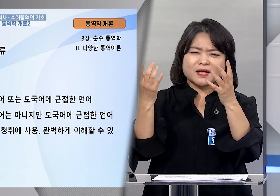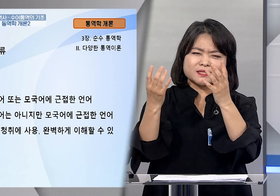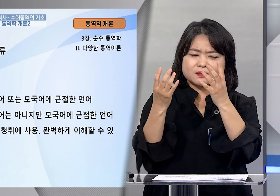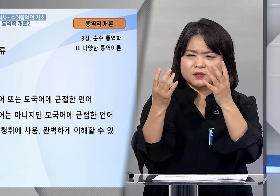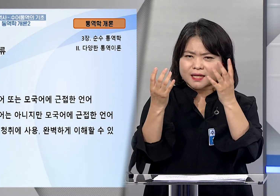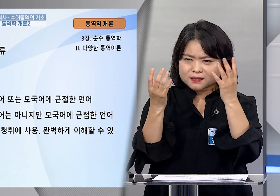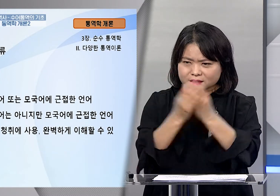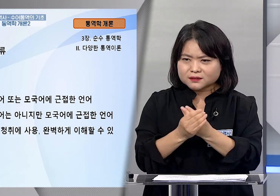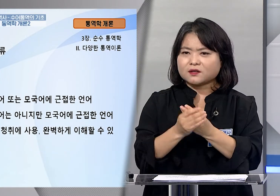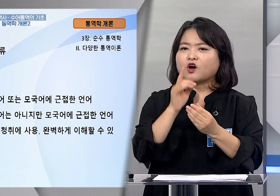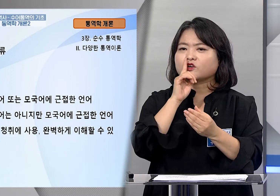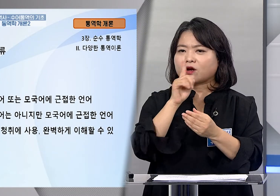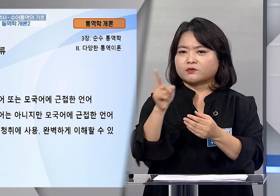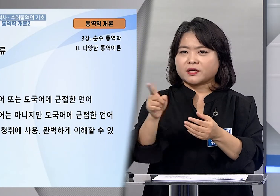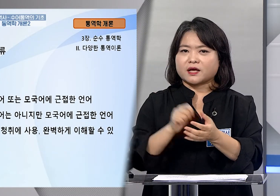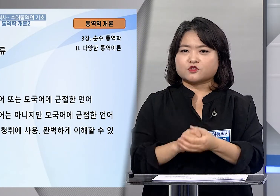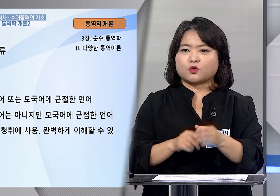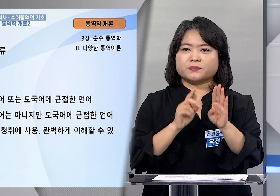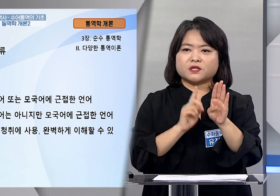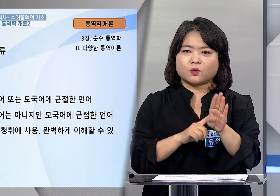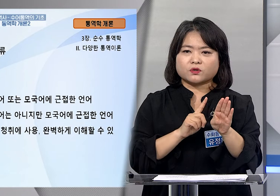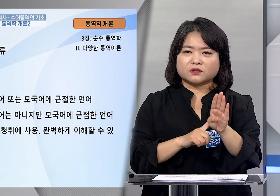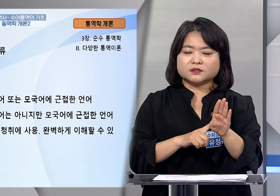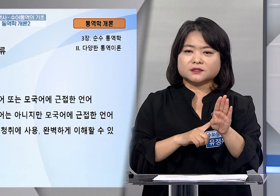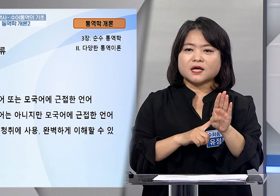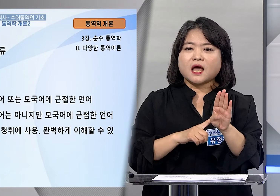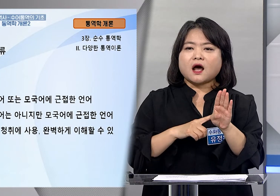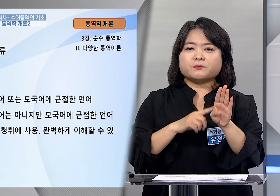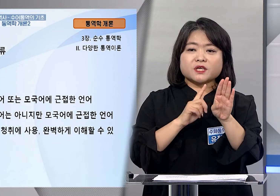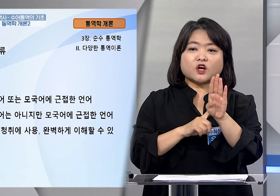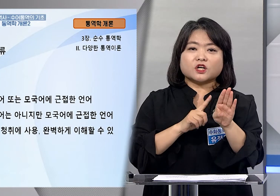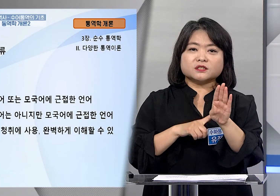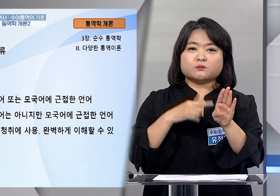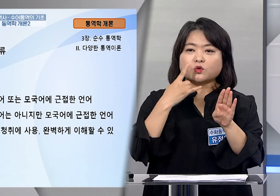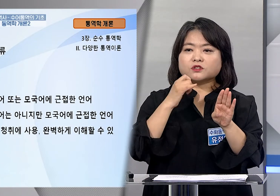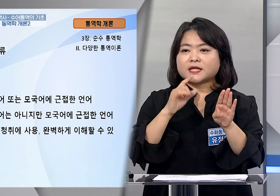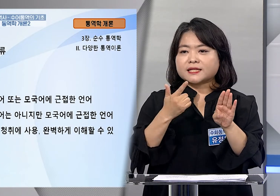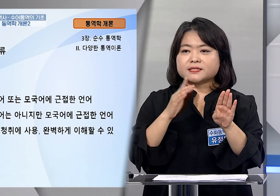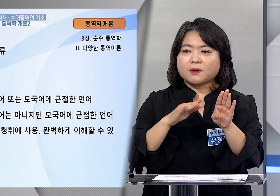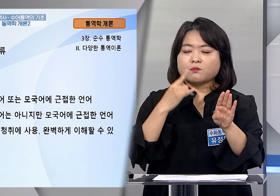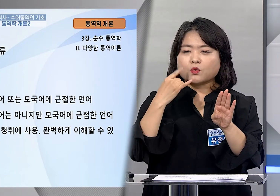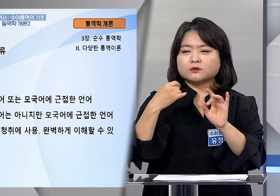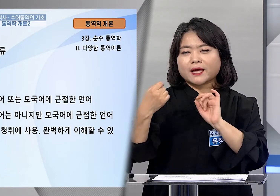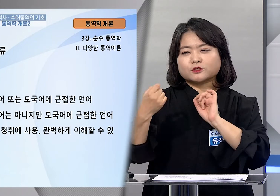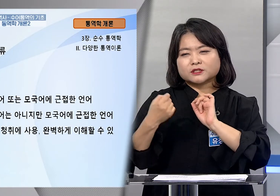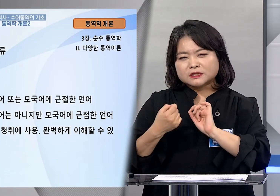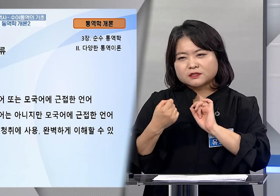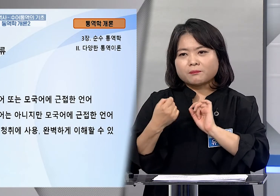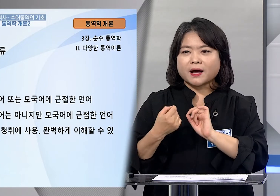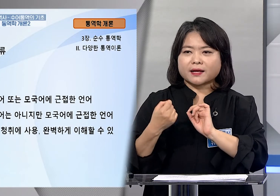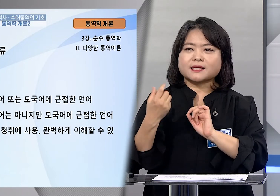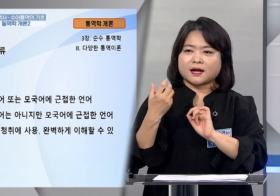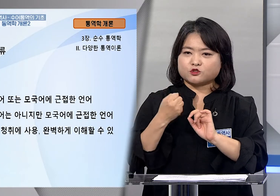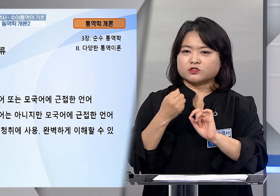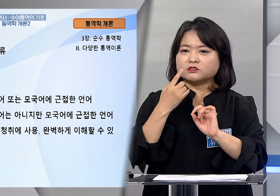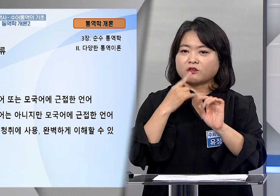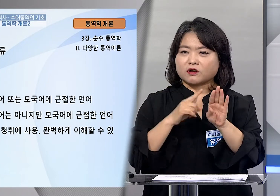같은 언어라고 얘기하죠. B 통역은, B 언어는 모국어는 아니지만 모국어에 아주 근접하게 잘할 수 있는 언어.